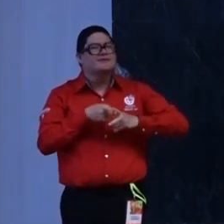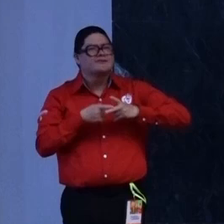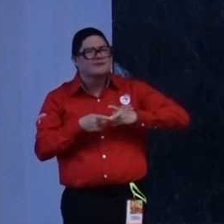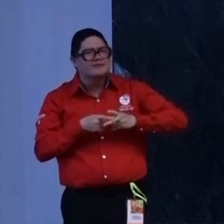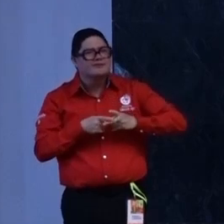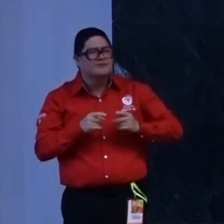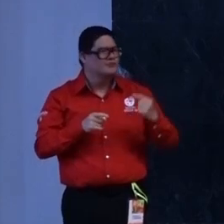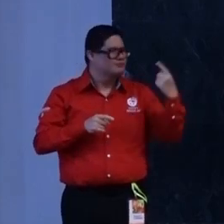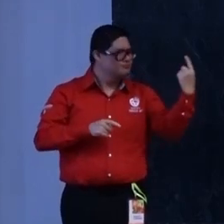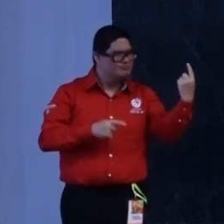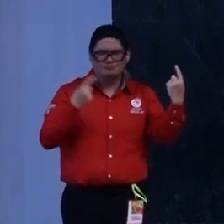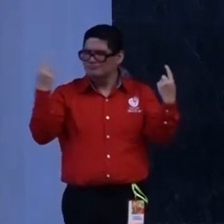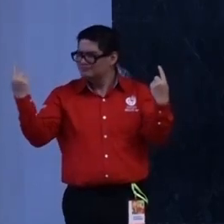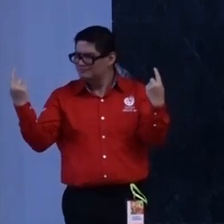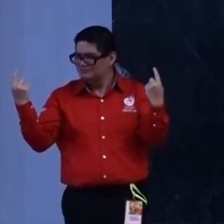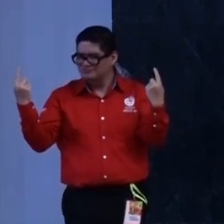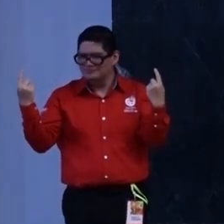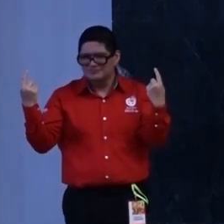Entre tú y Pedro